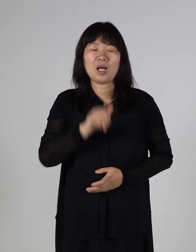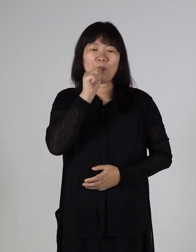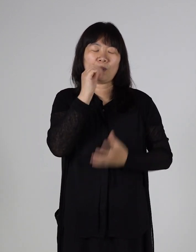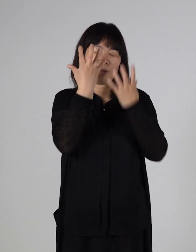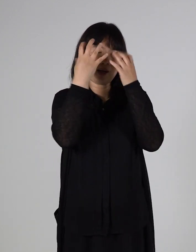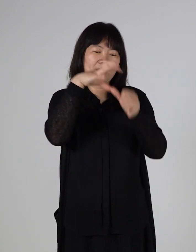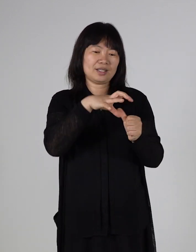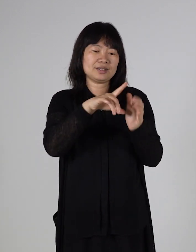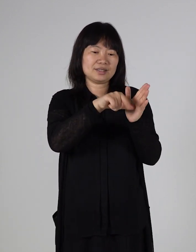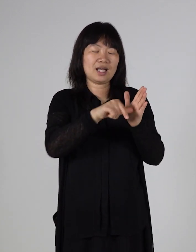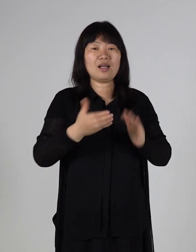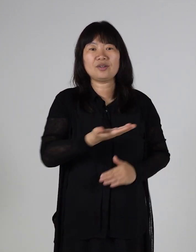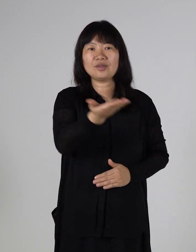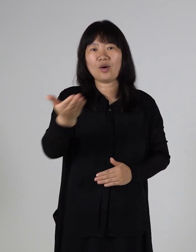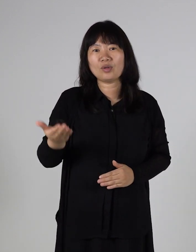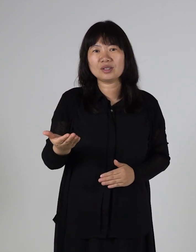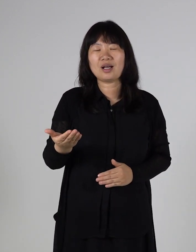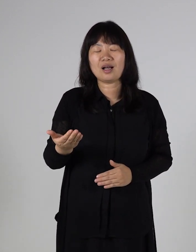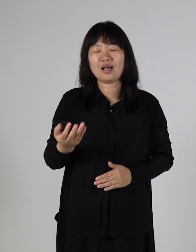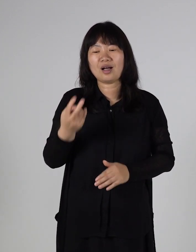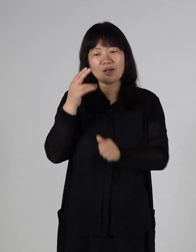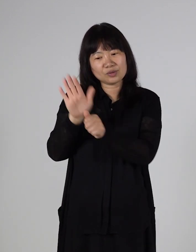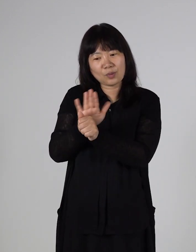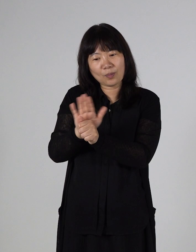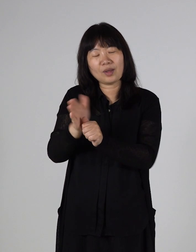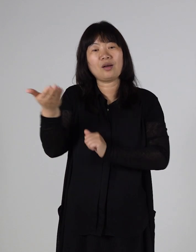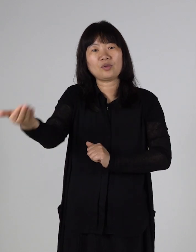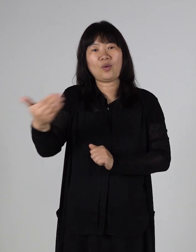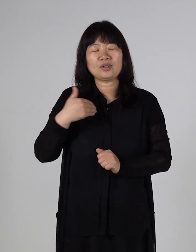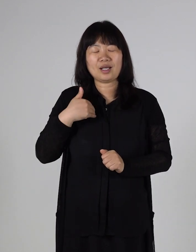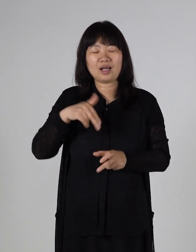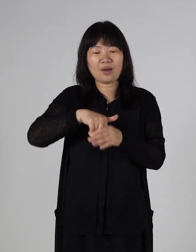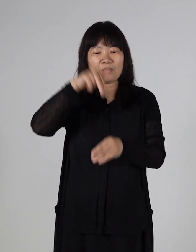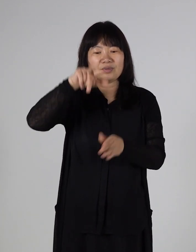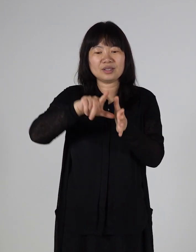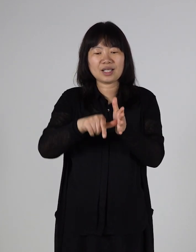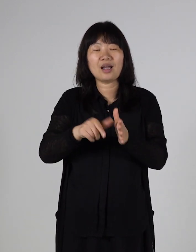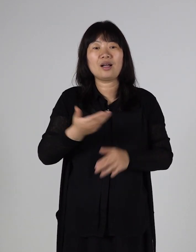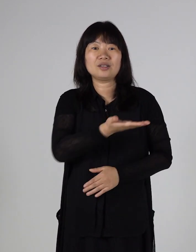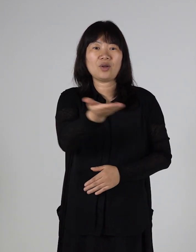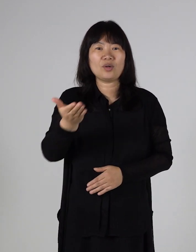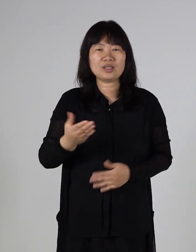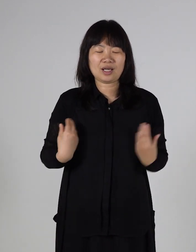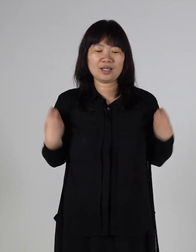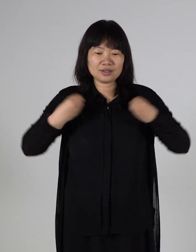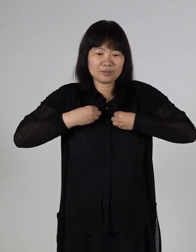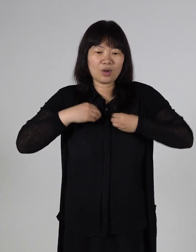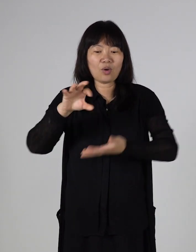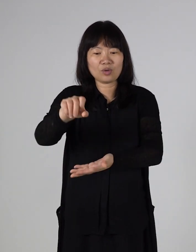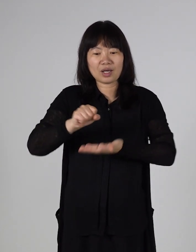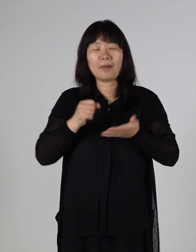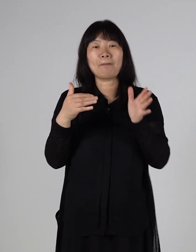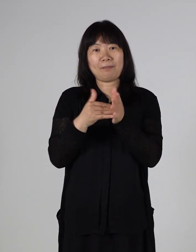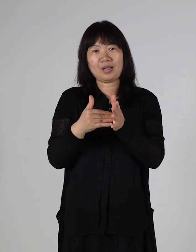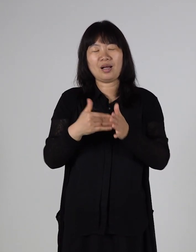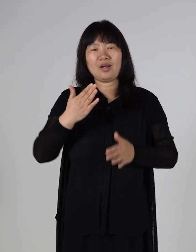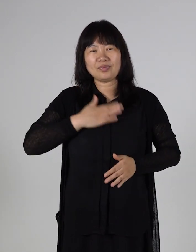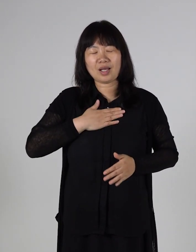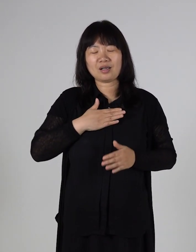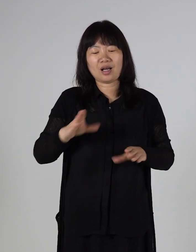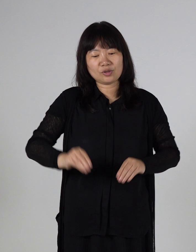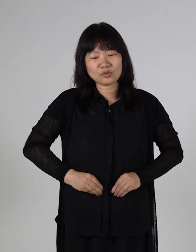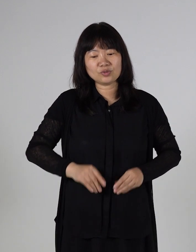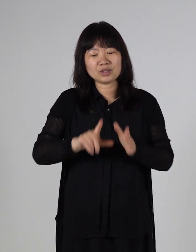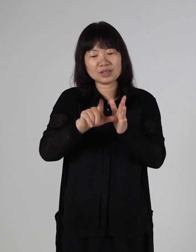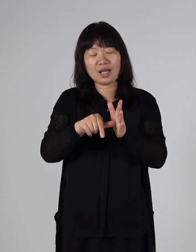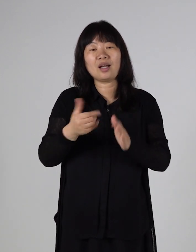갇혀 있을 때 너희가 돌아보았고, 내가 헐벗을 때 너희가 입을 것을 갖다 주었고, 내가 줄였을